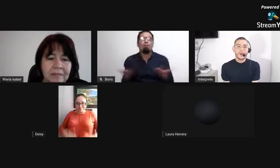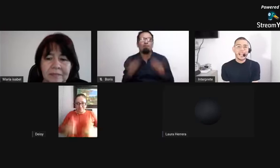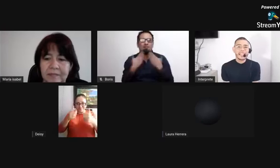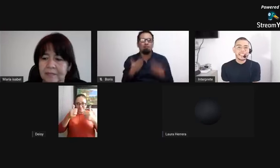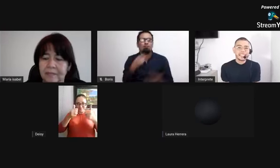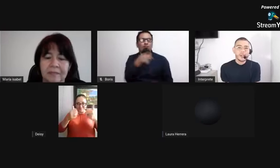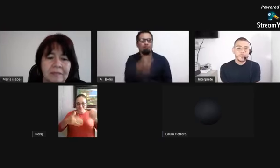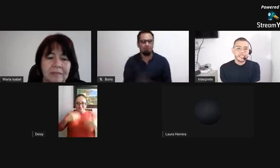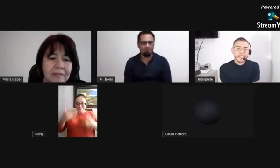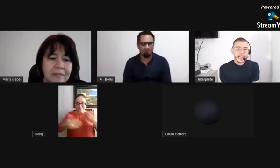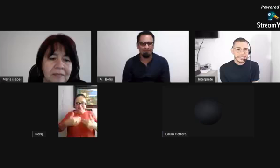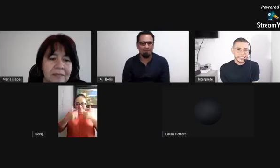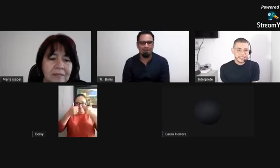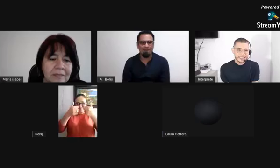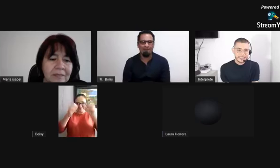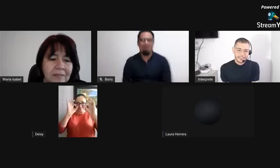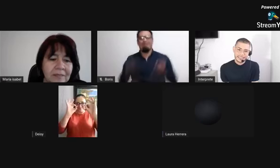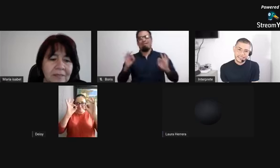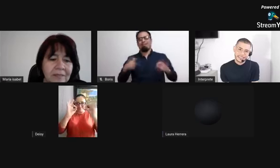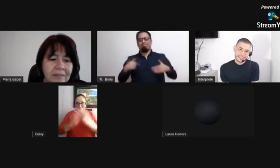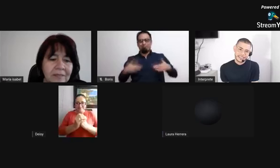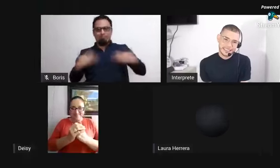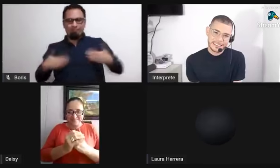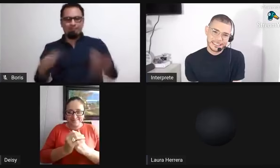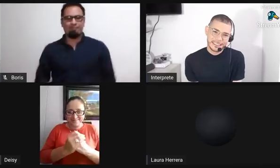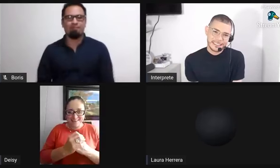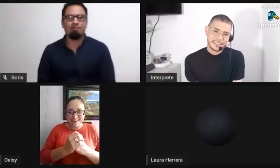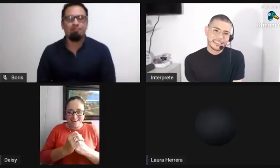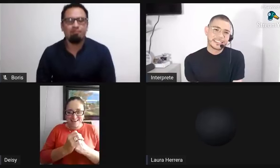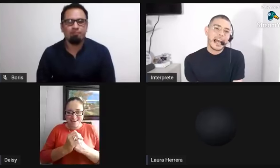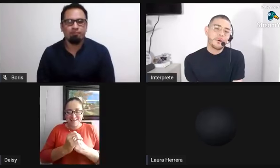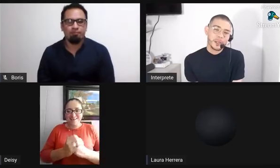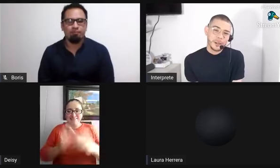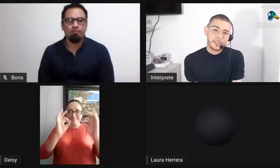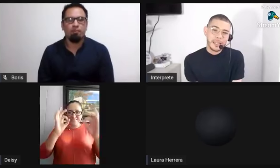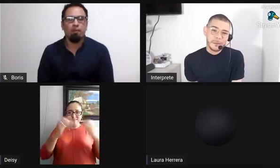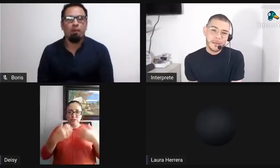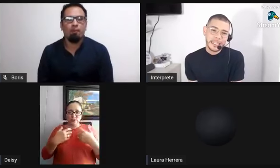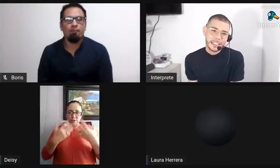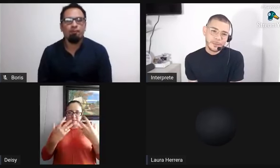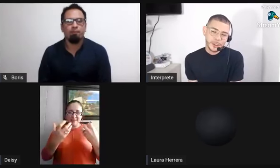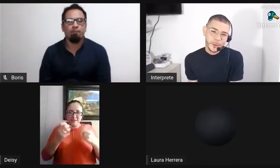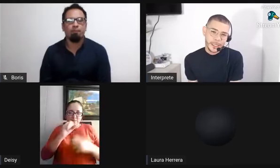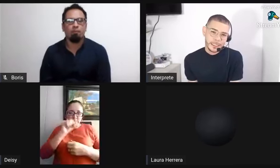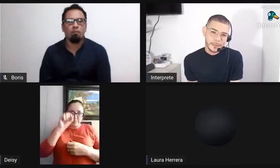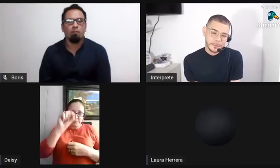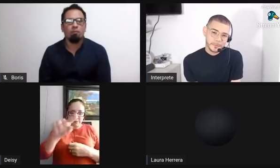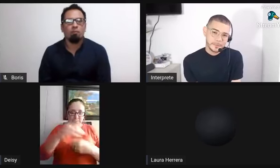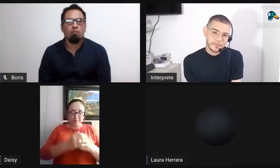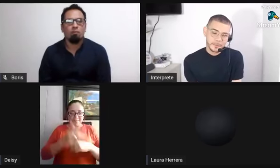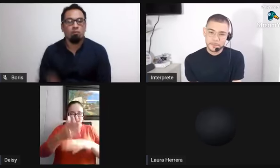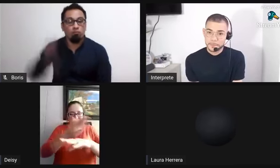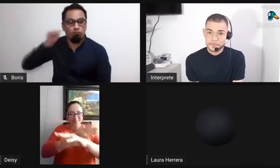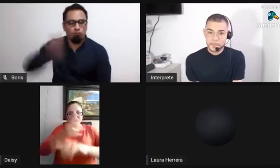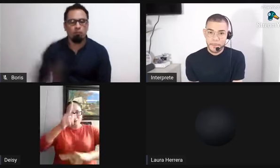Hola Daisy, ¿cómo estás? Muy bien, me alegra mucho estar aquí. Bueno, a mí también me alegra mucho verte. Bueno,